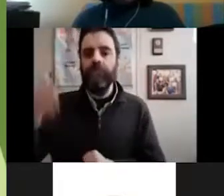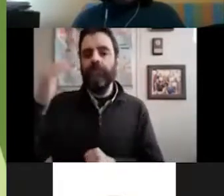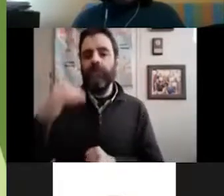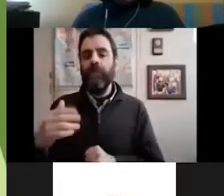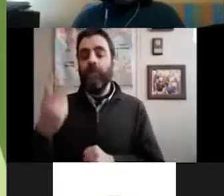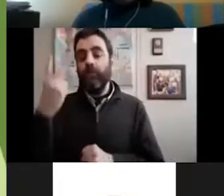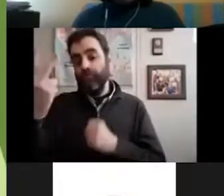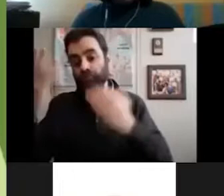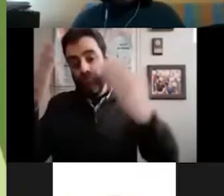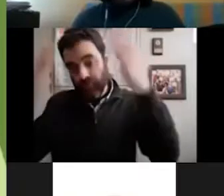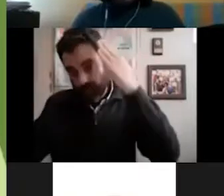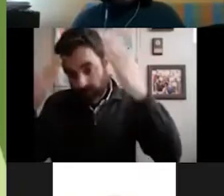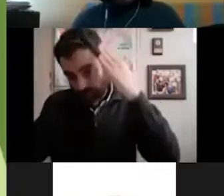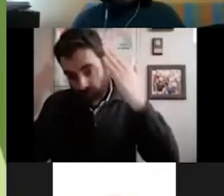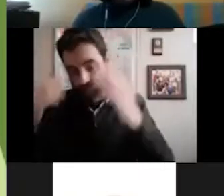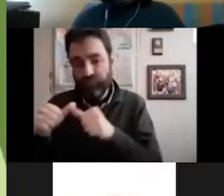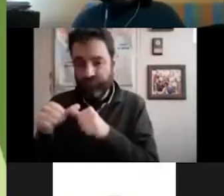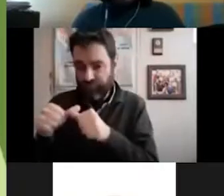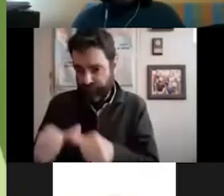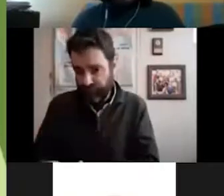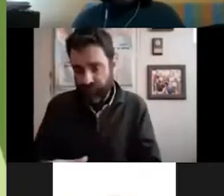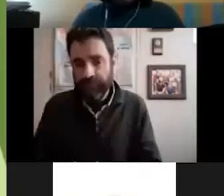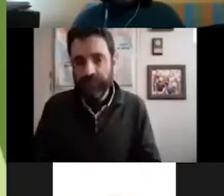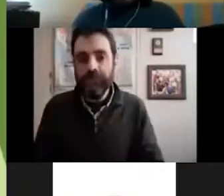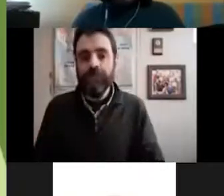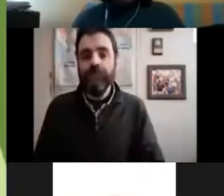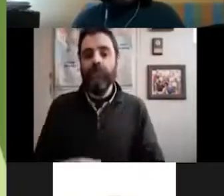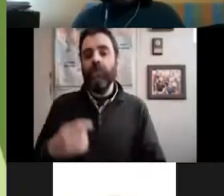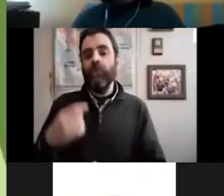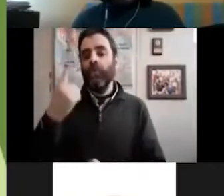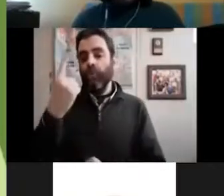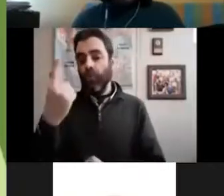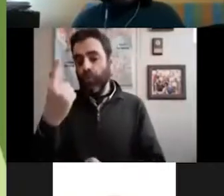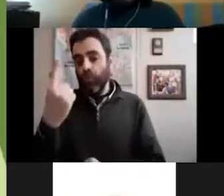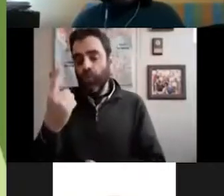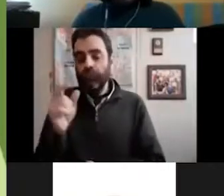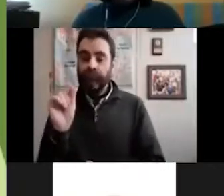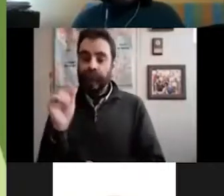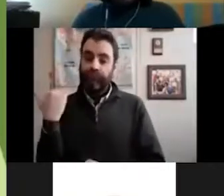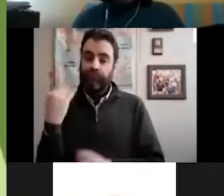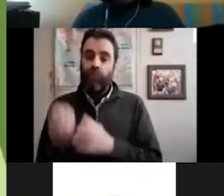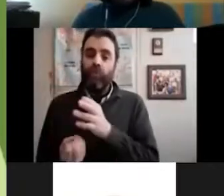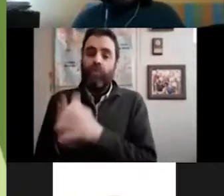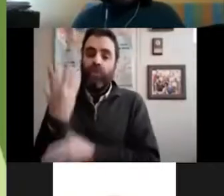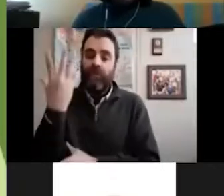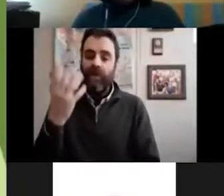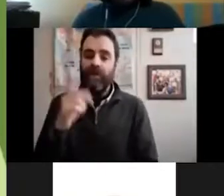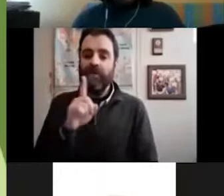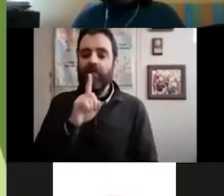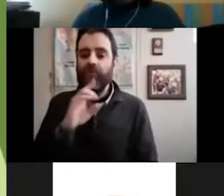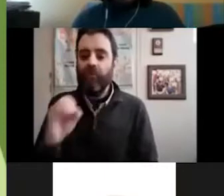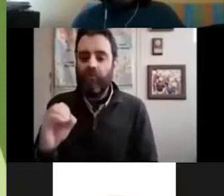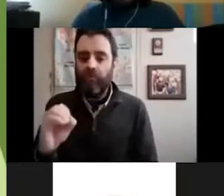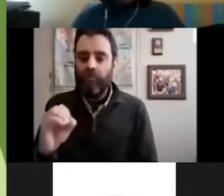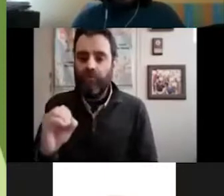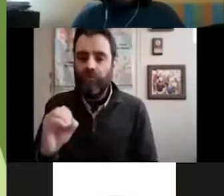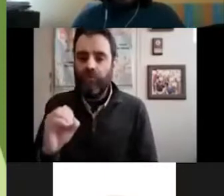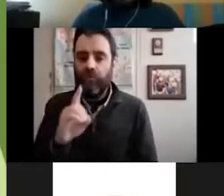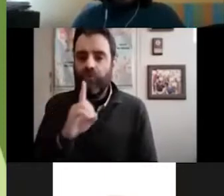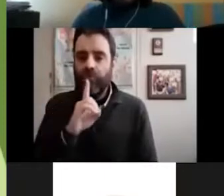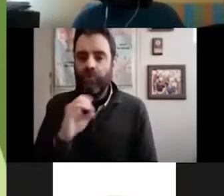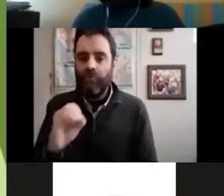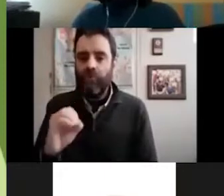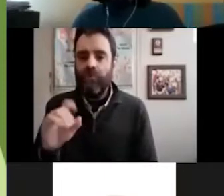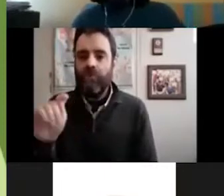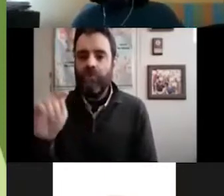sus habilidades, y 2 psicólogos, ya que han durado un tiempo, han estado bastante tiempo, pero hay uno de ellos,